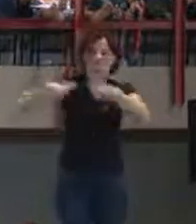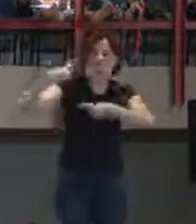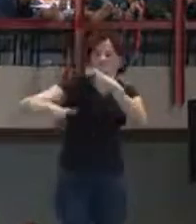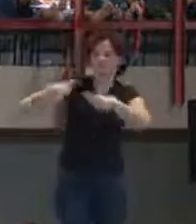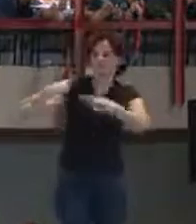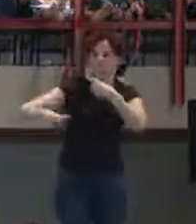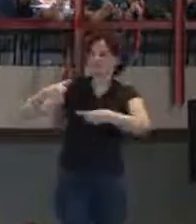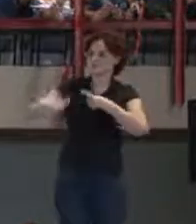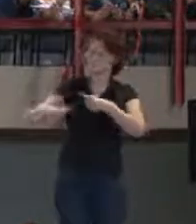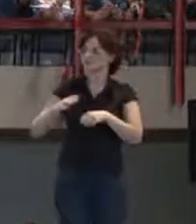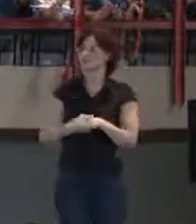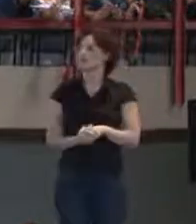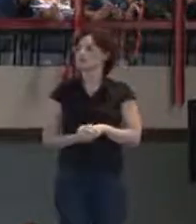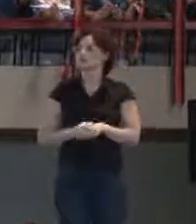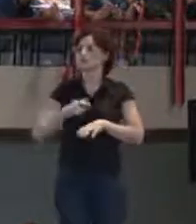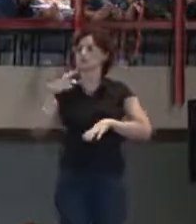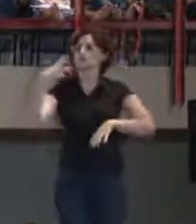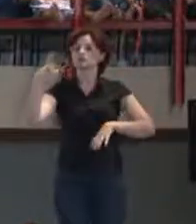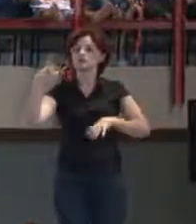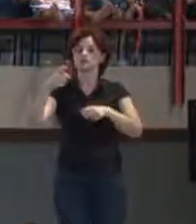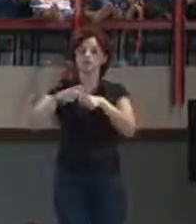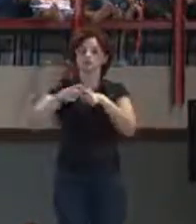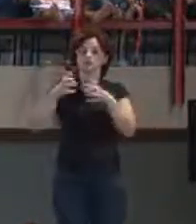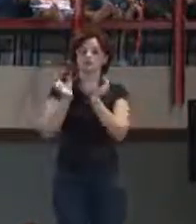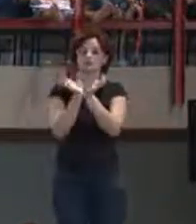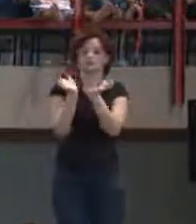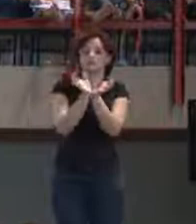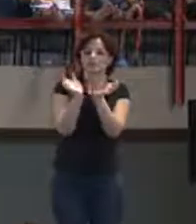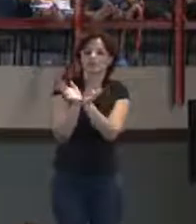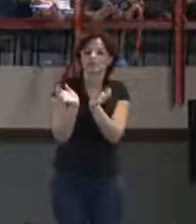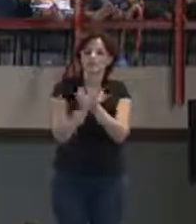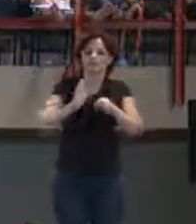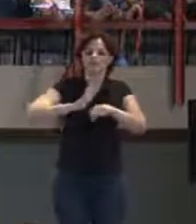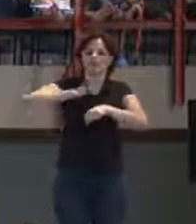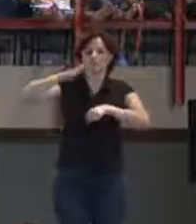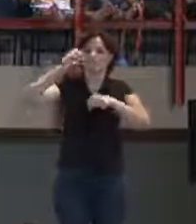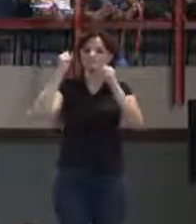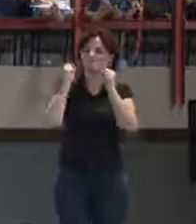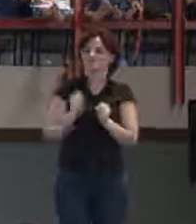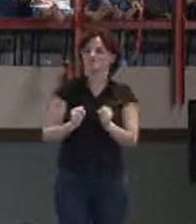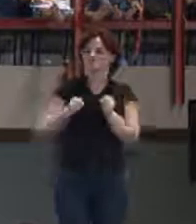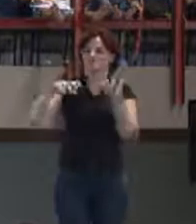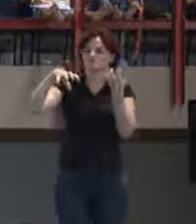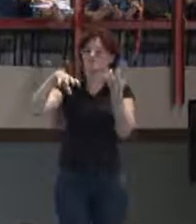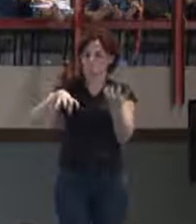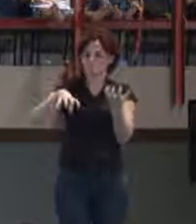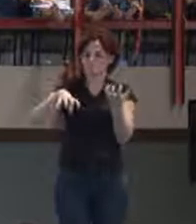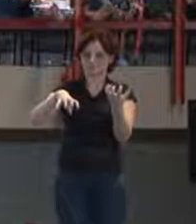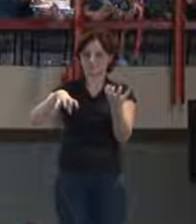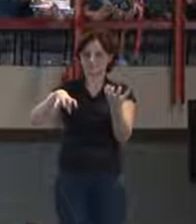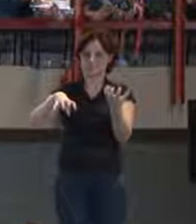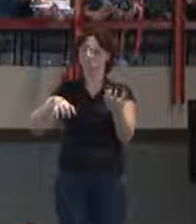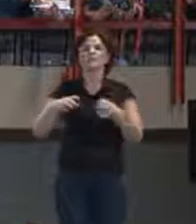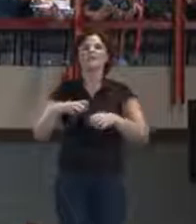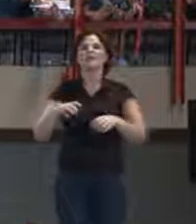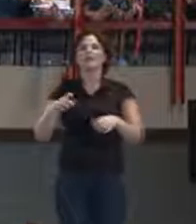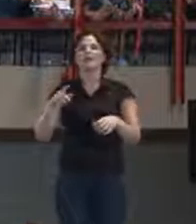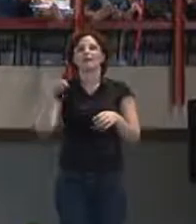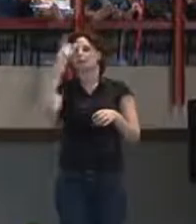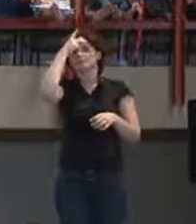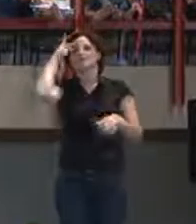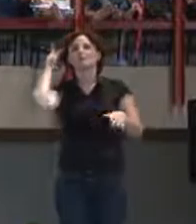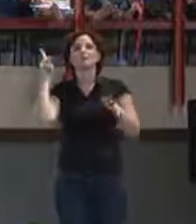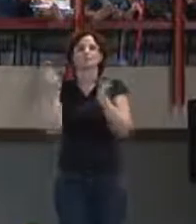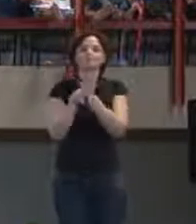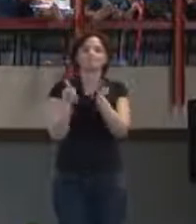quais são os 3 grupos de maior poder no Congresso brasileiro? Primeira bancada de maior poder no Congresso brasileiro, empresariado. Você acha que